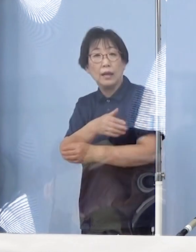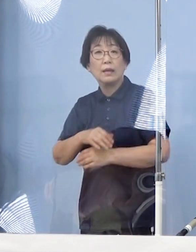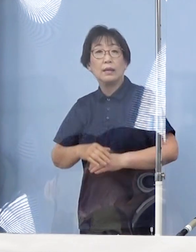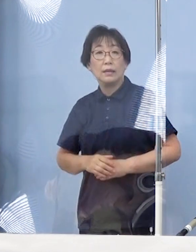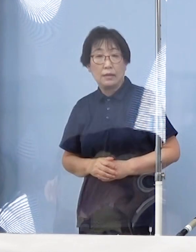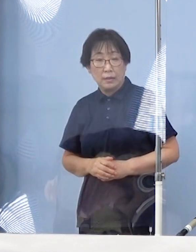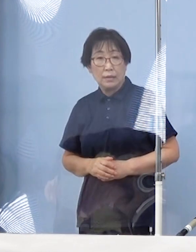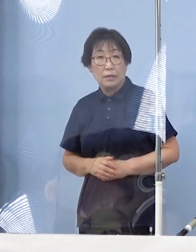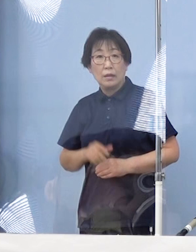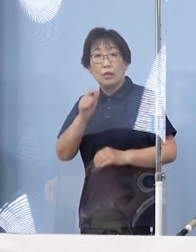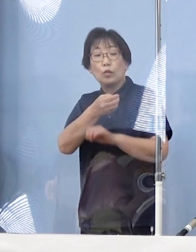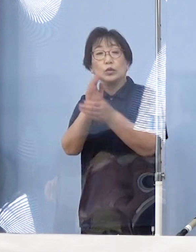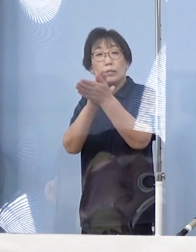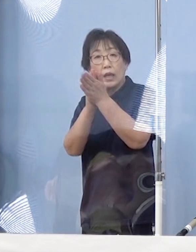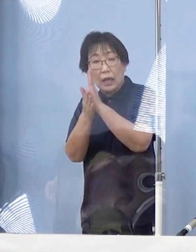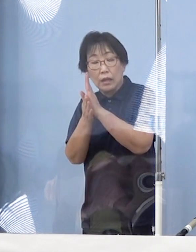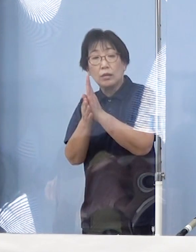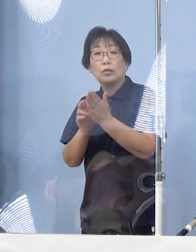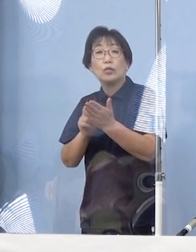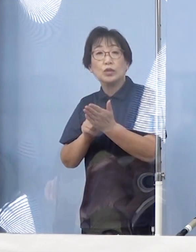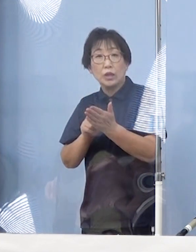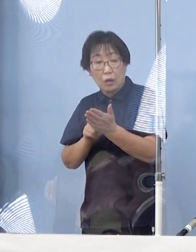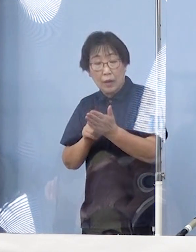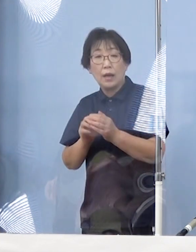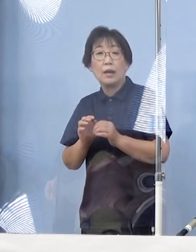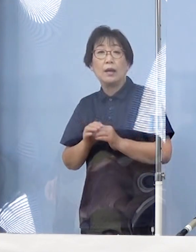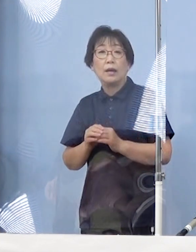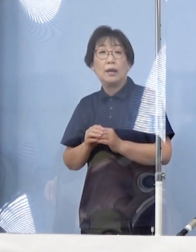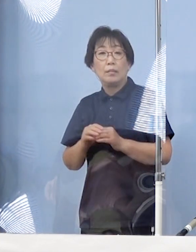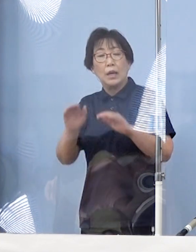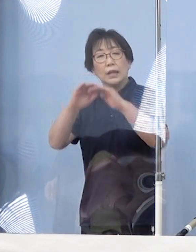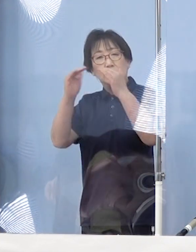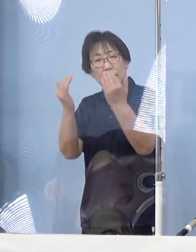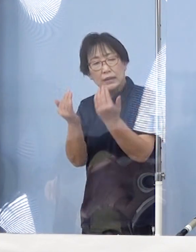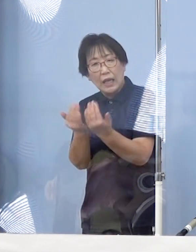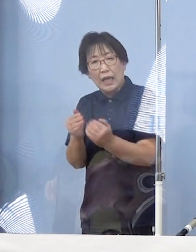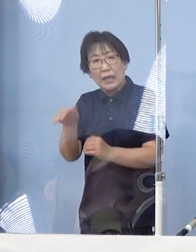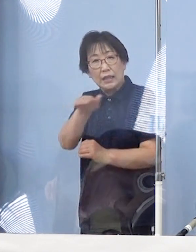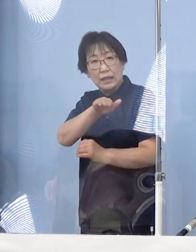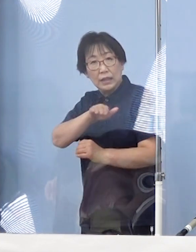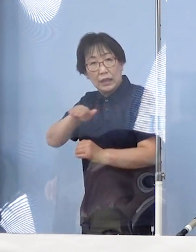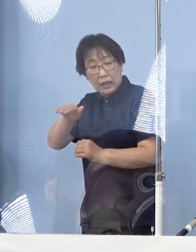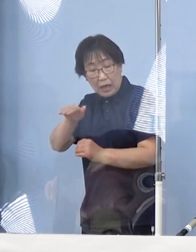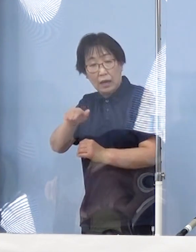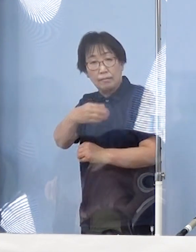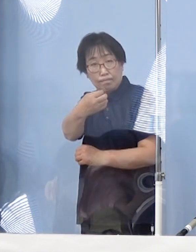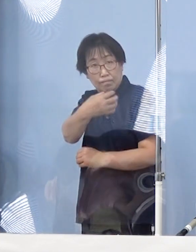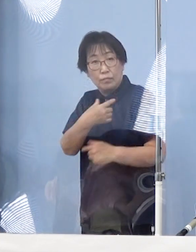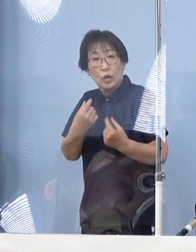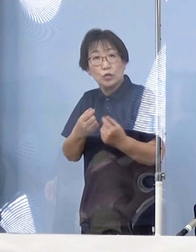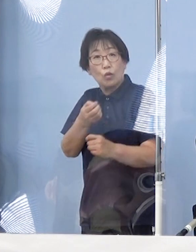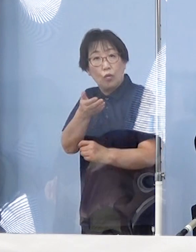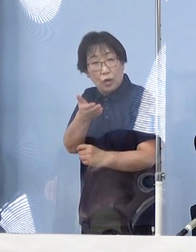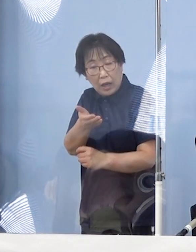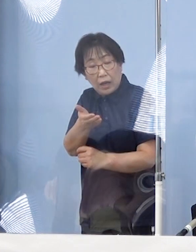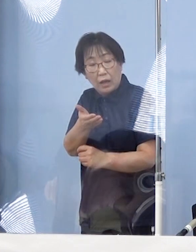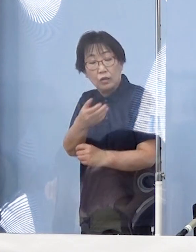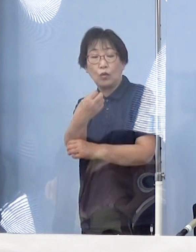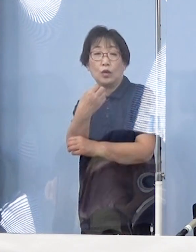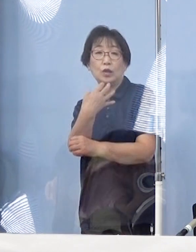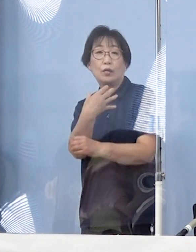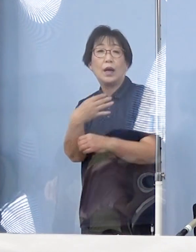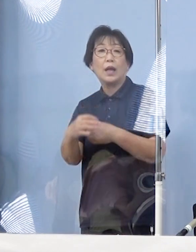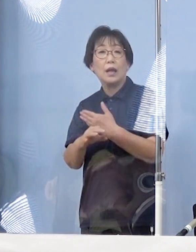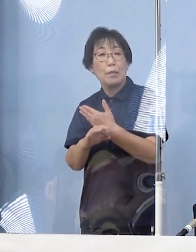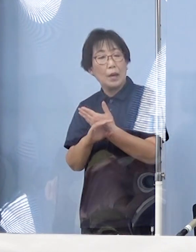ではそういう運用になっている。すいません、全員が全員そうかと言われると私もすいません、そこまで確認してい